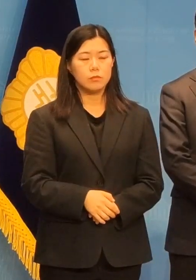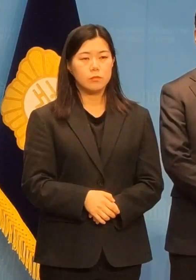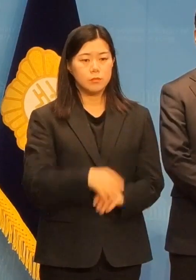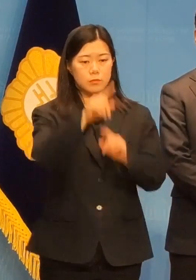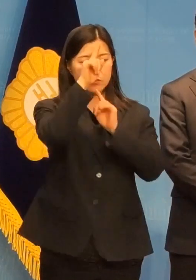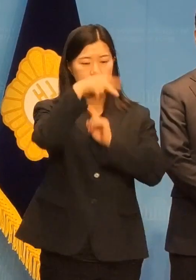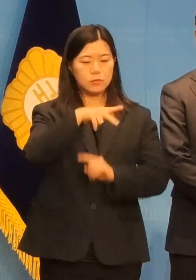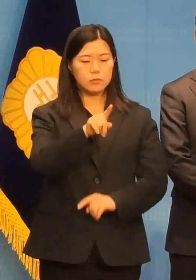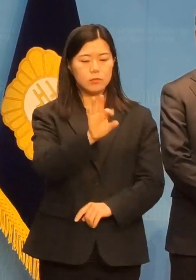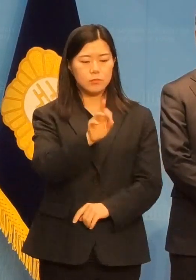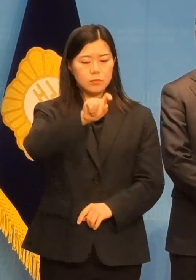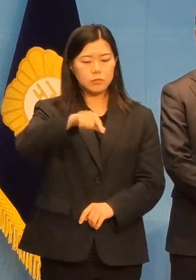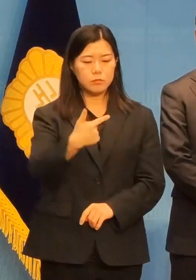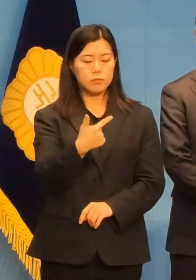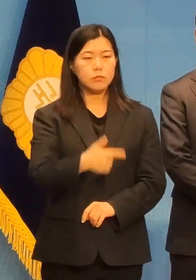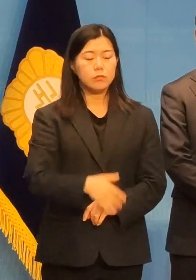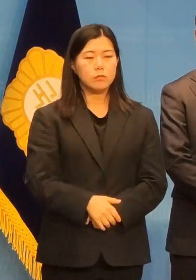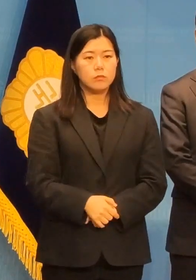이정문 의원님이십니다.